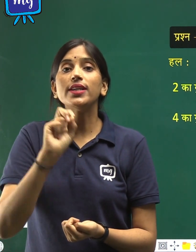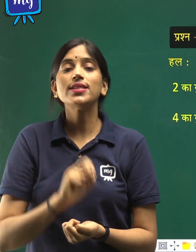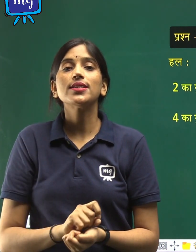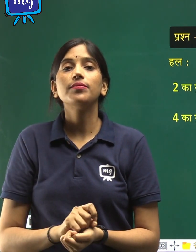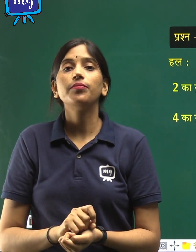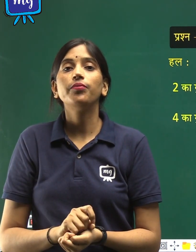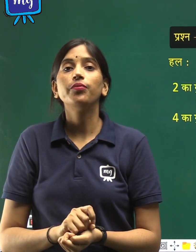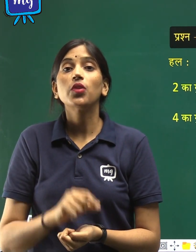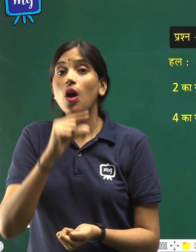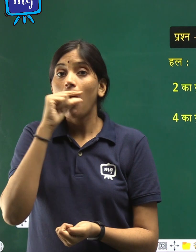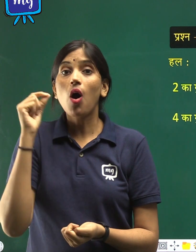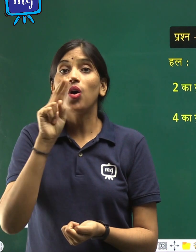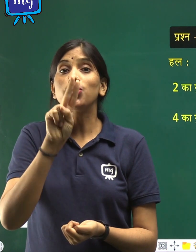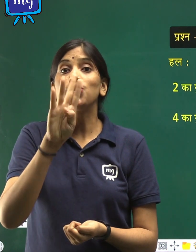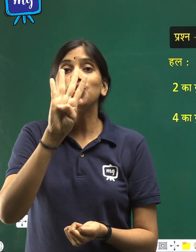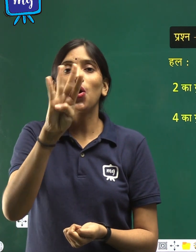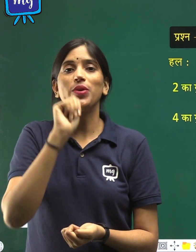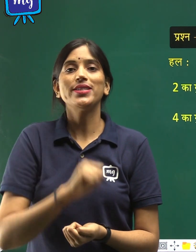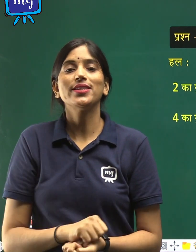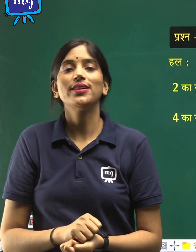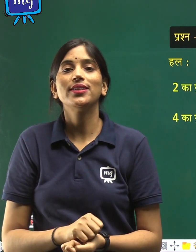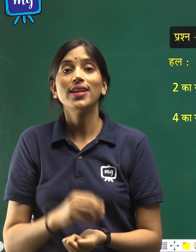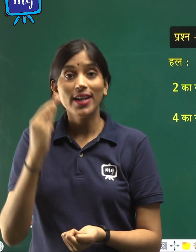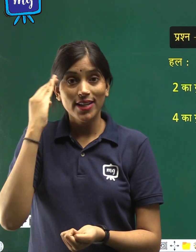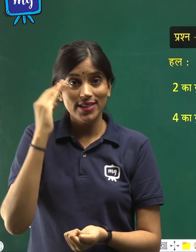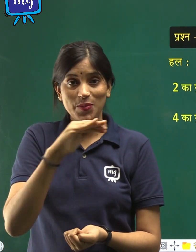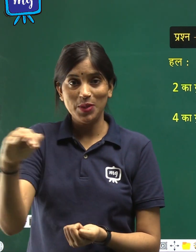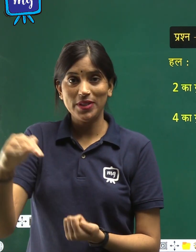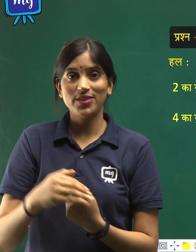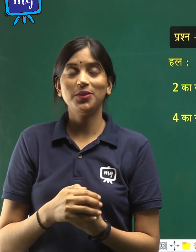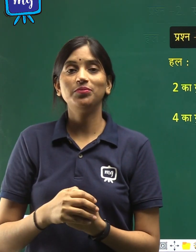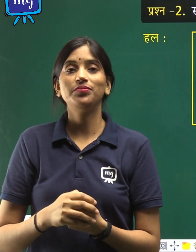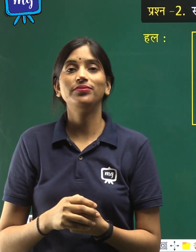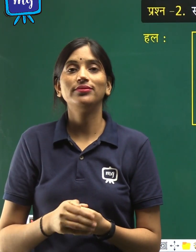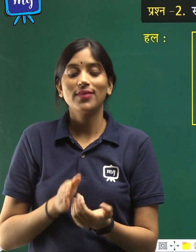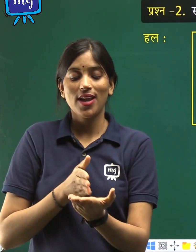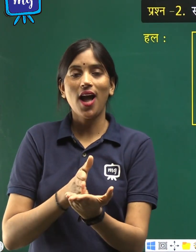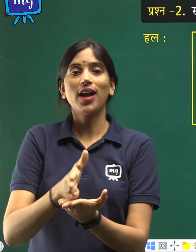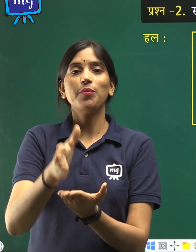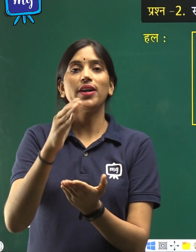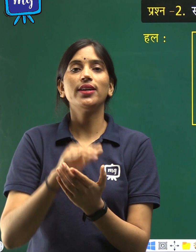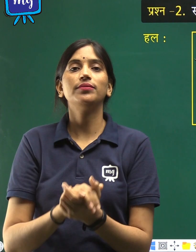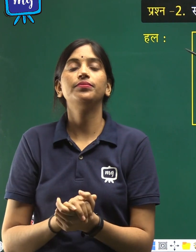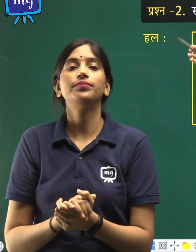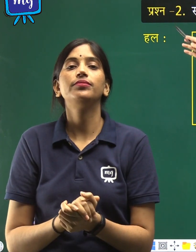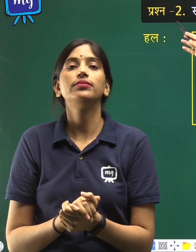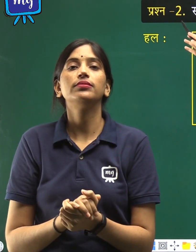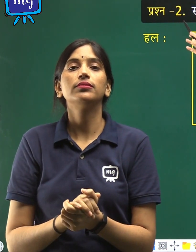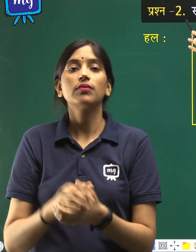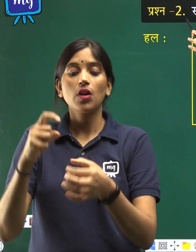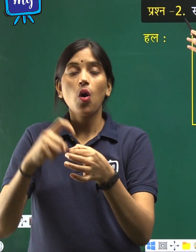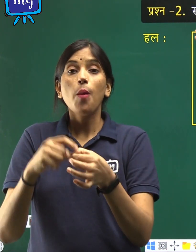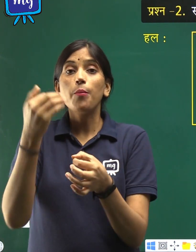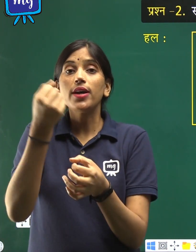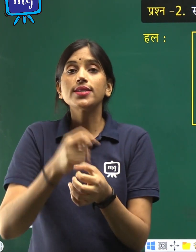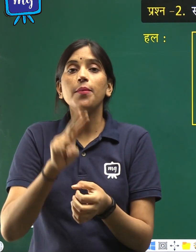20 और 24। समझे बच्चों? आगे बढ़ें। प्रश्न